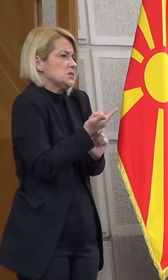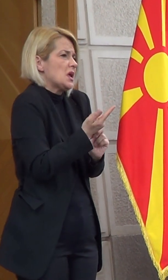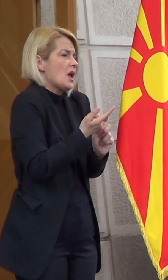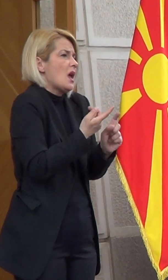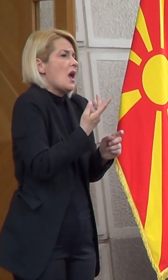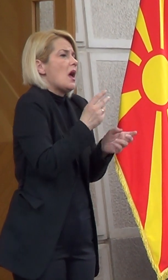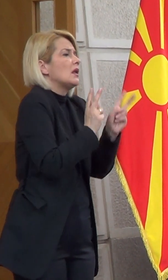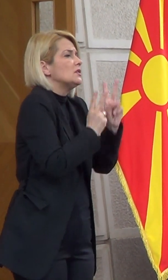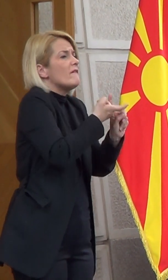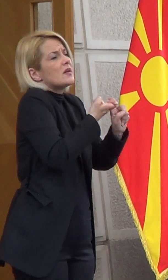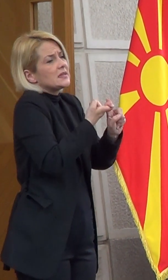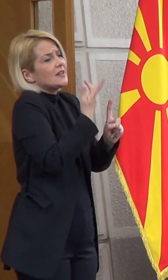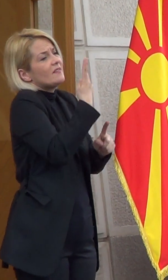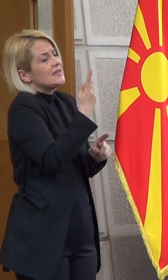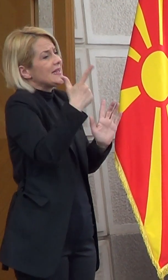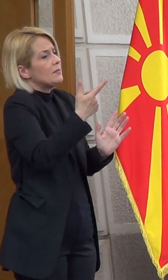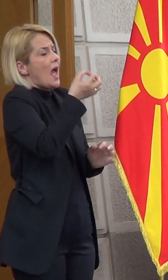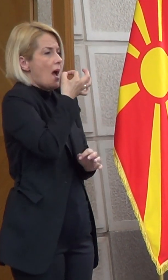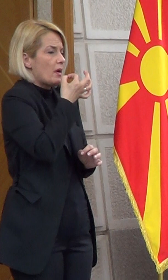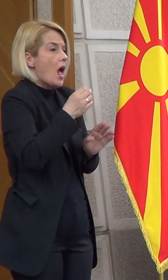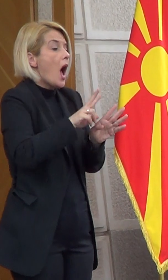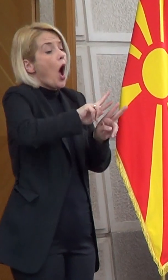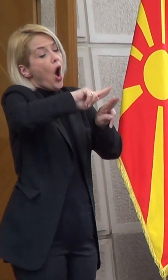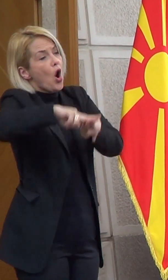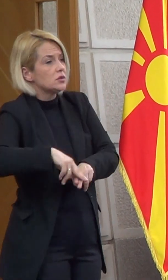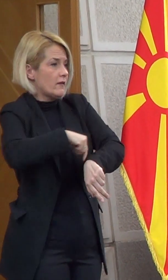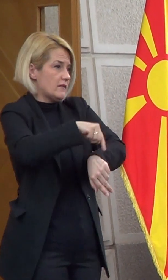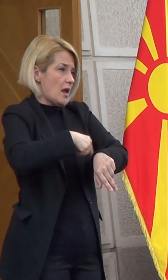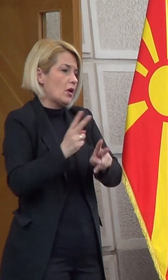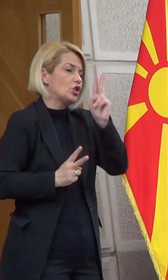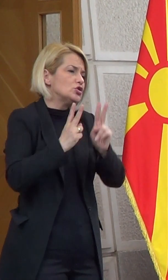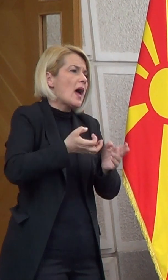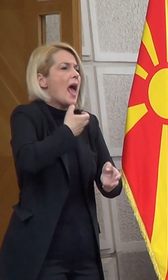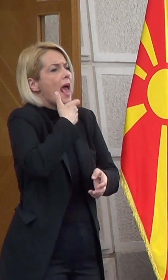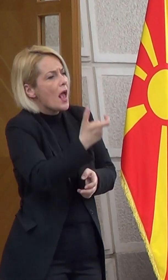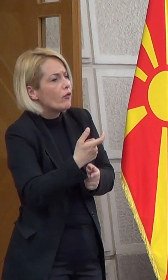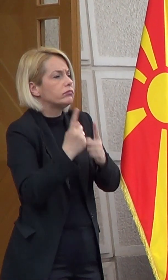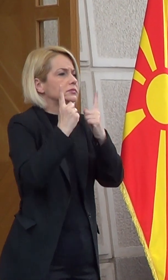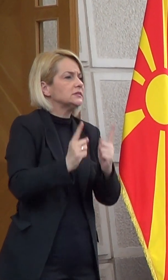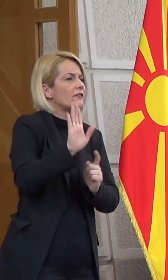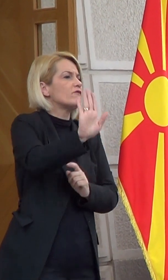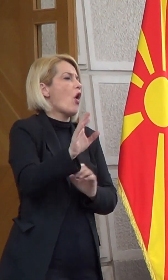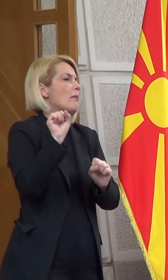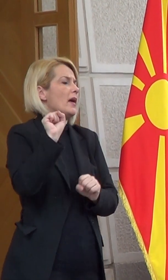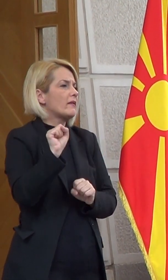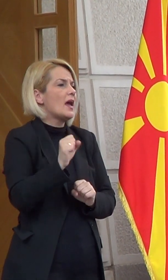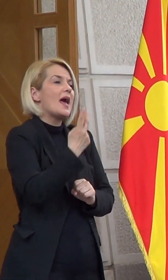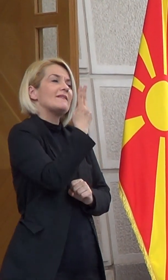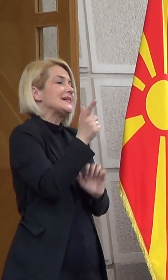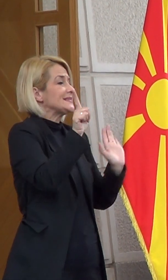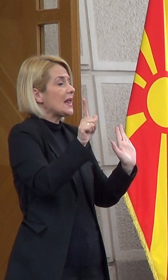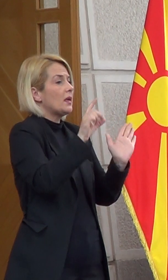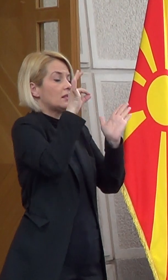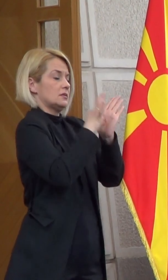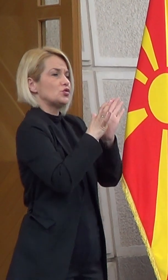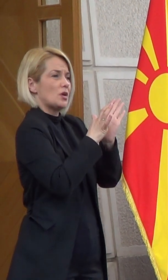drugi pobitni procesi i tendenciji, koji je razmenao informacije i to i mene mi informiraše za slavu i kanalizovata partija. Znači 27. april beše,